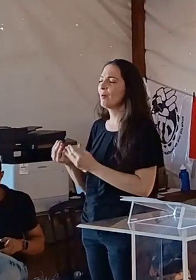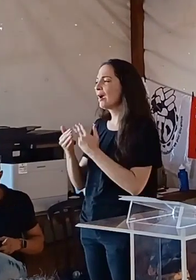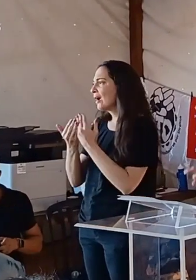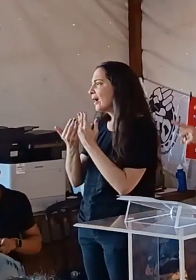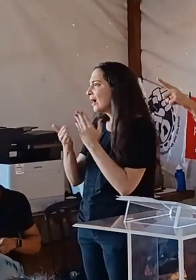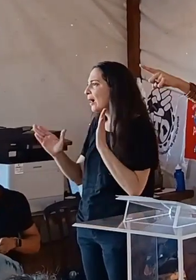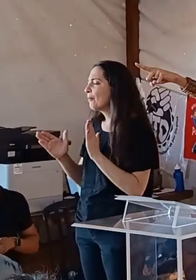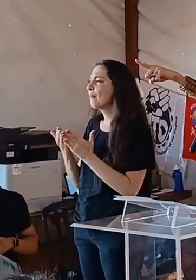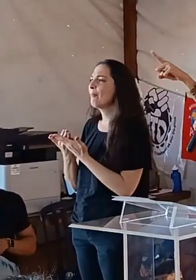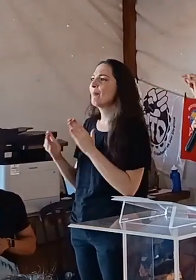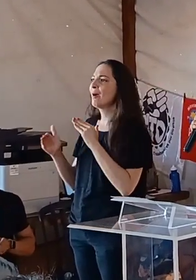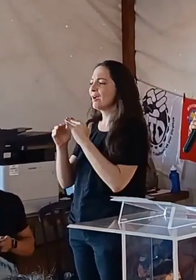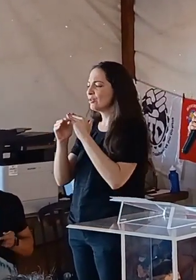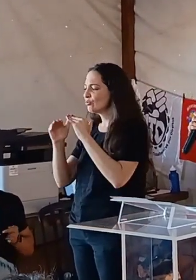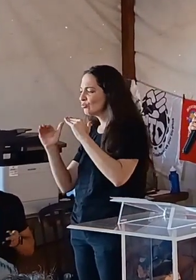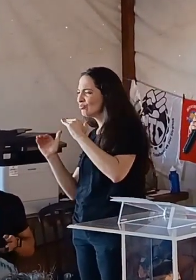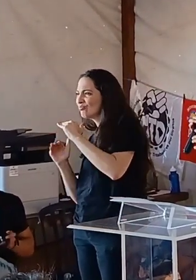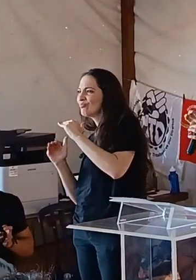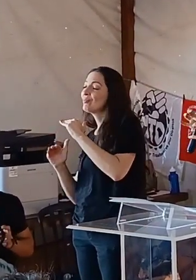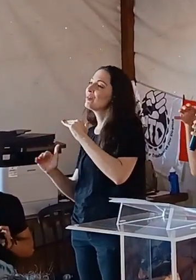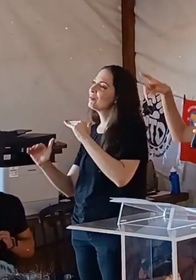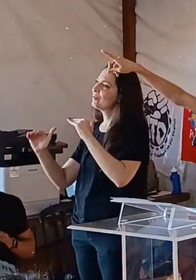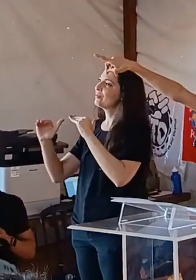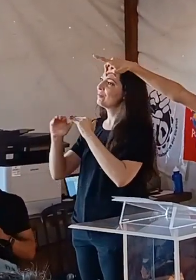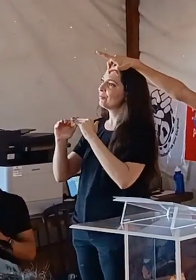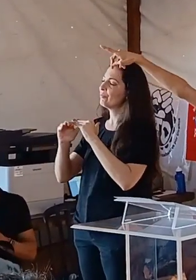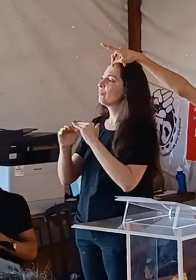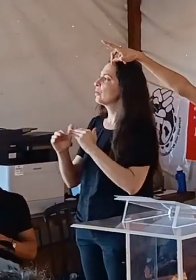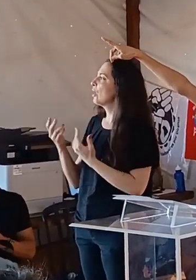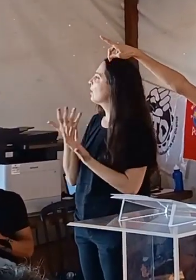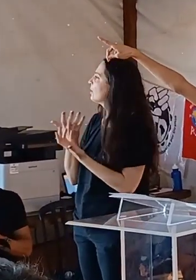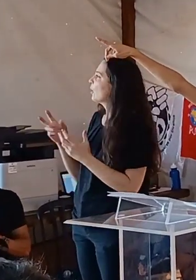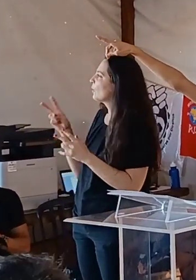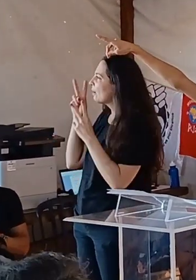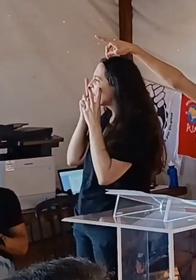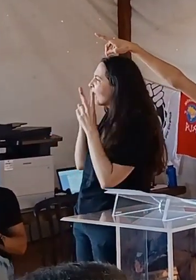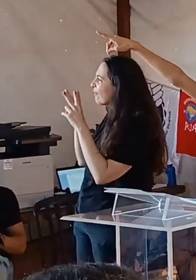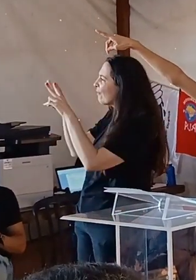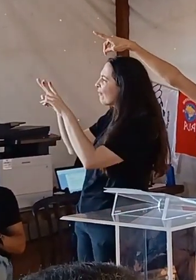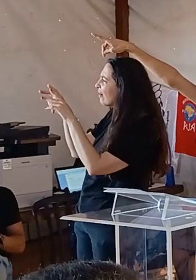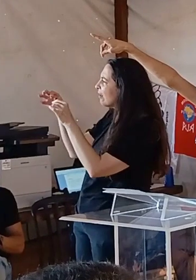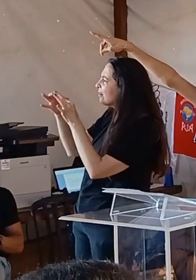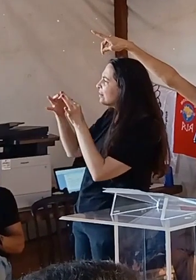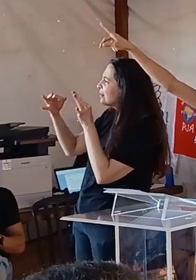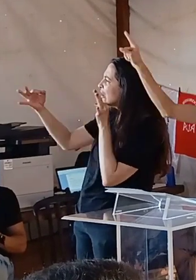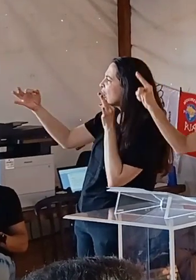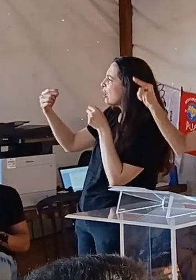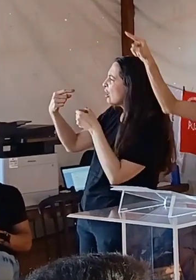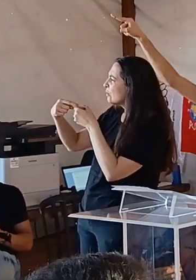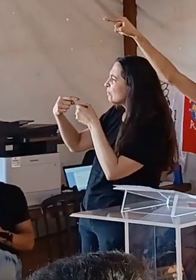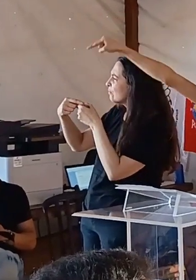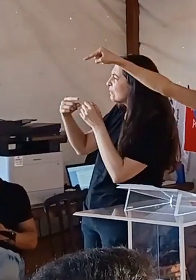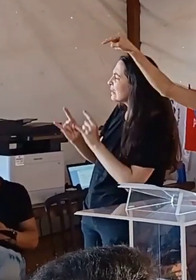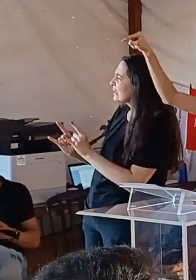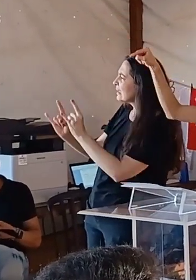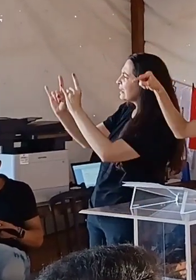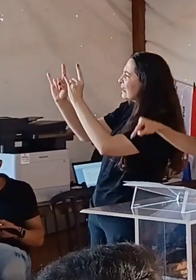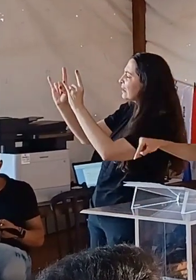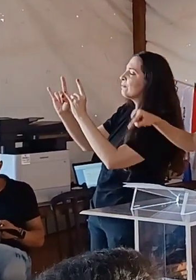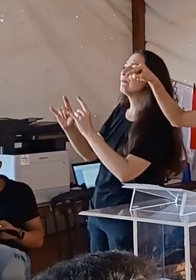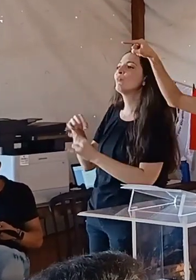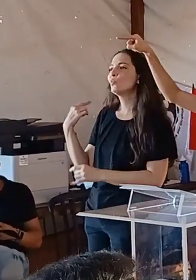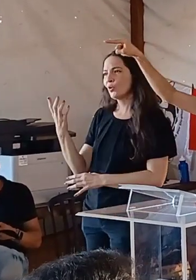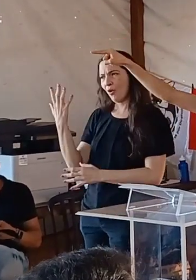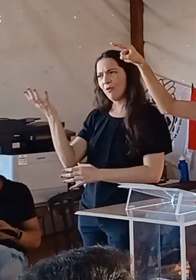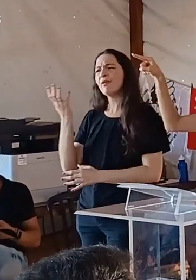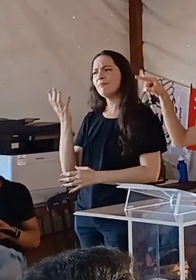desigualdades sociais, porque esse é o nosso horizonte, né? Não queremos olhar a cidade, os prédios, queremos ter o